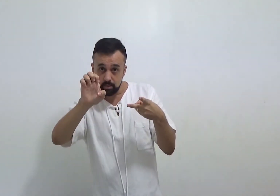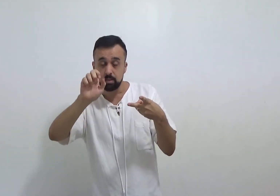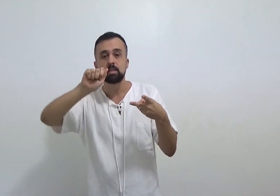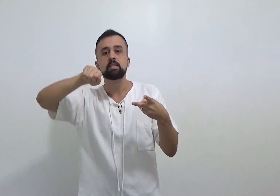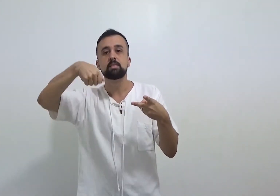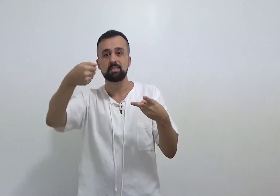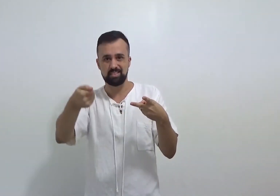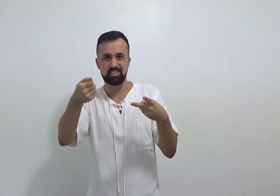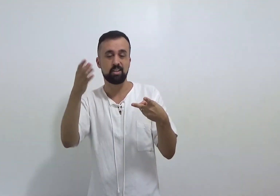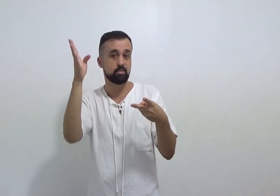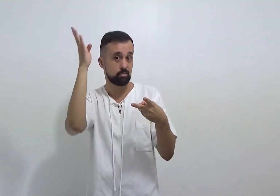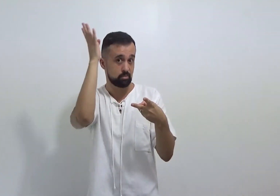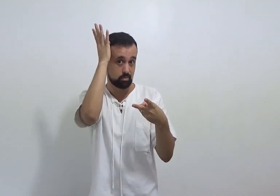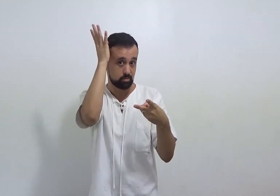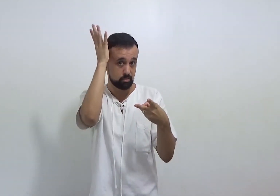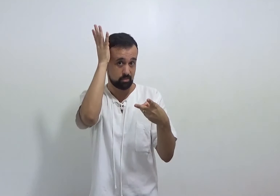e o cacique,